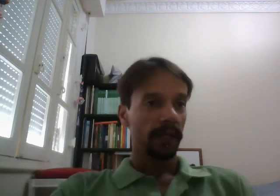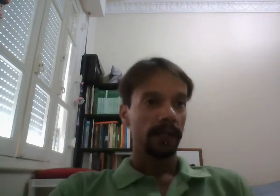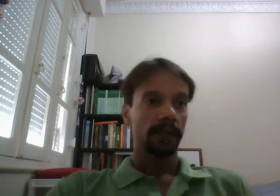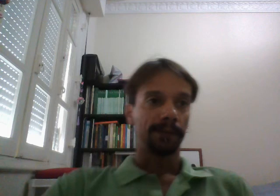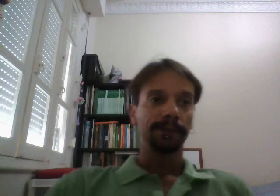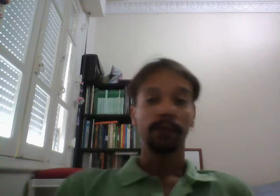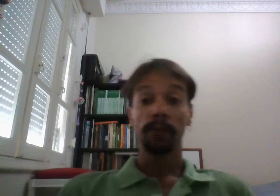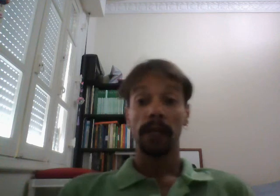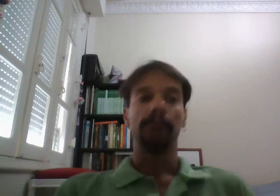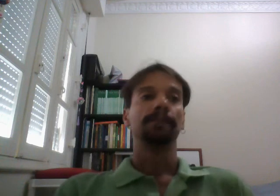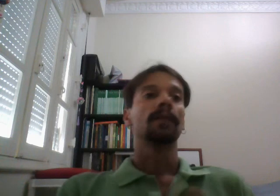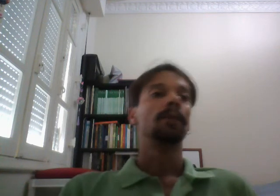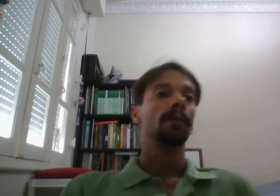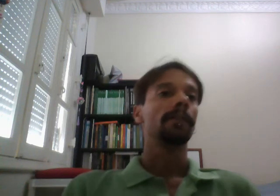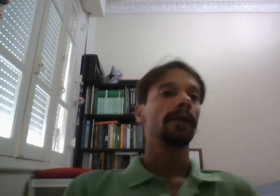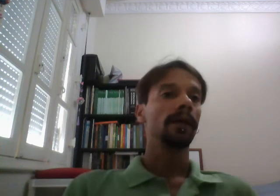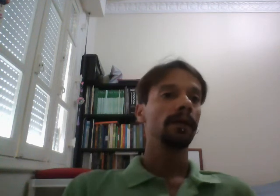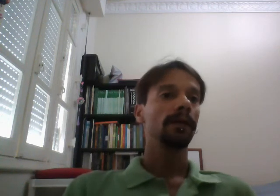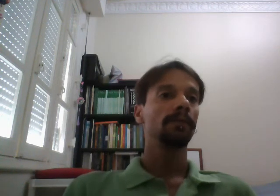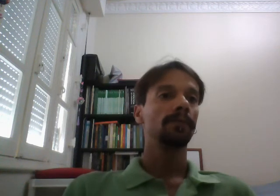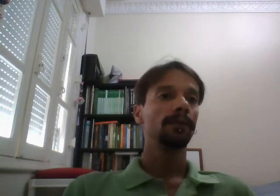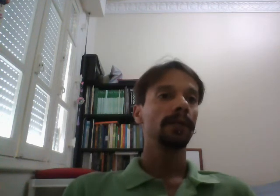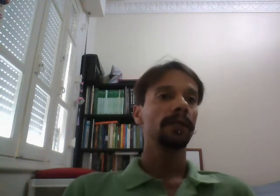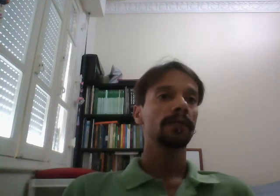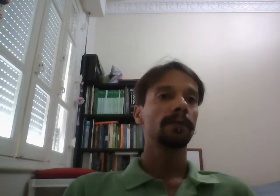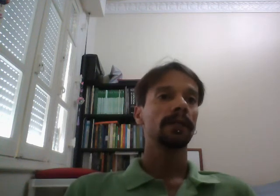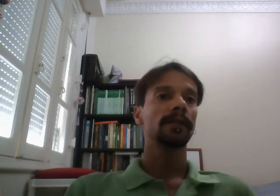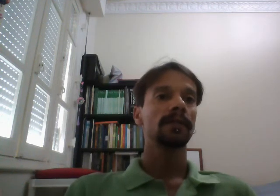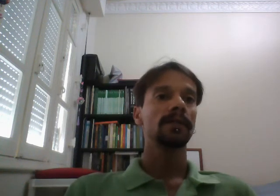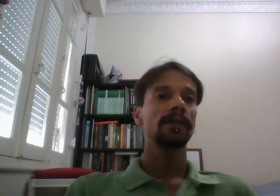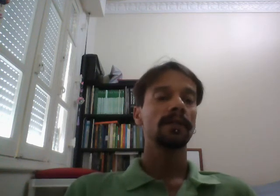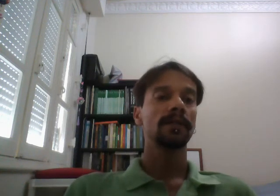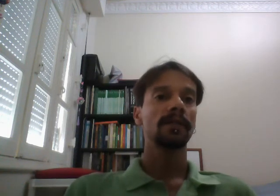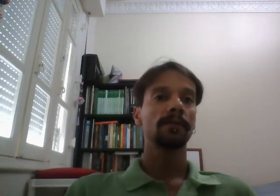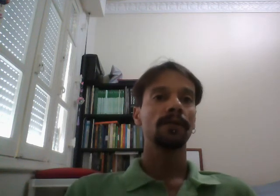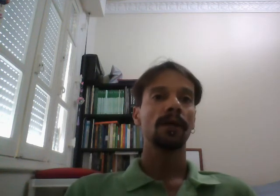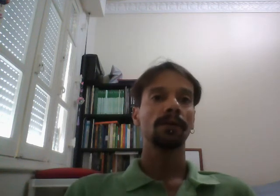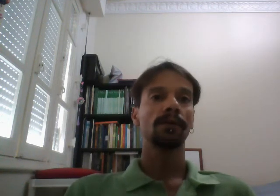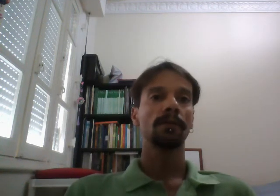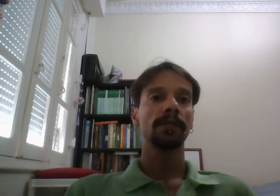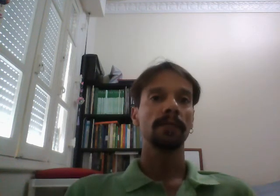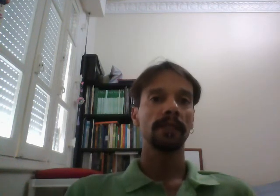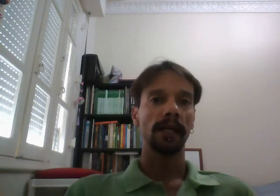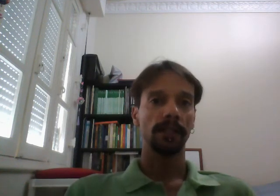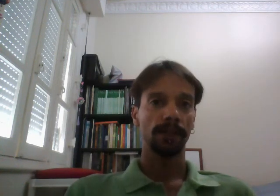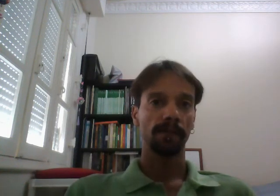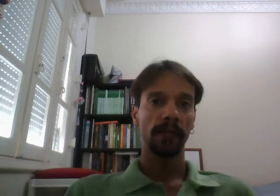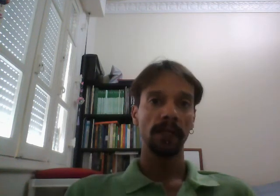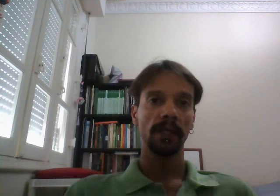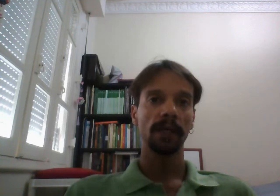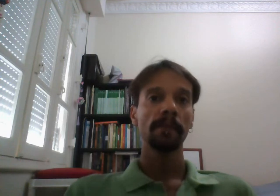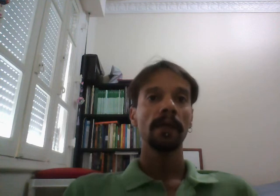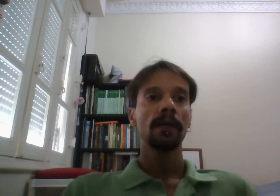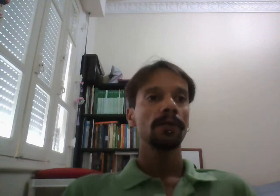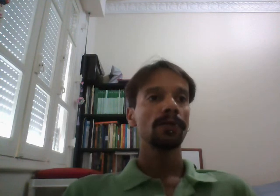resolver a questão. Então, vamos lá. Bom, em muitas plantas existem sistemas de autoincompatibilidade, em que, se